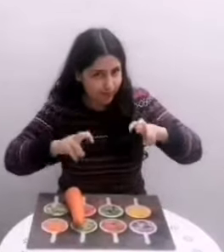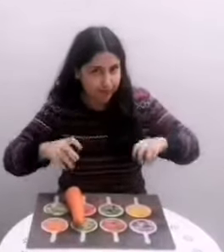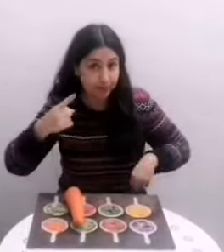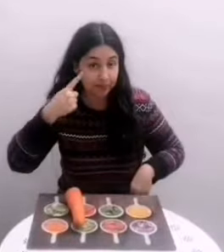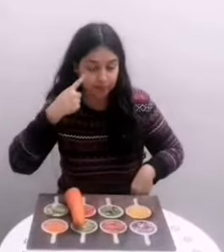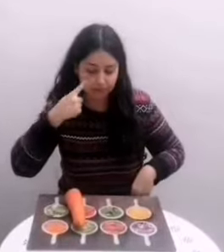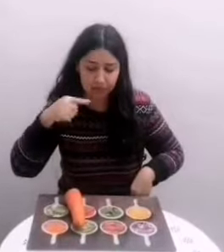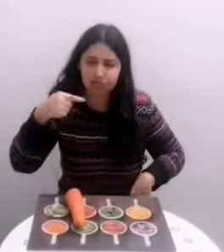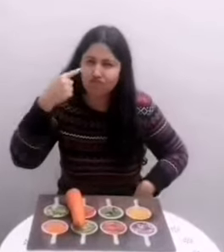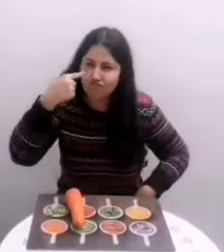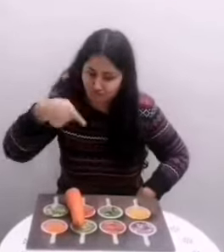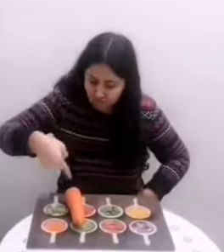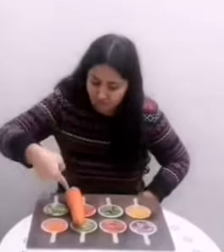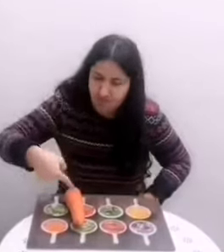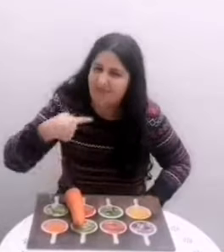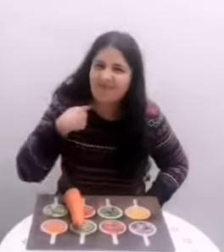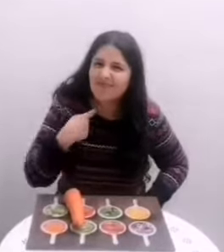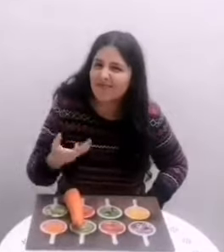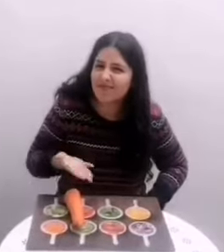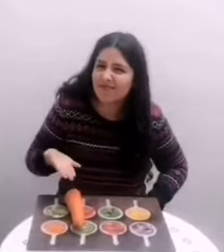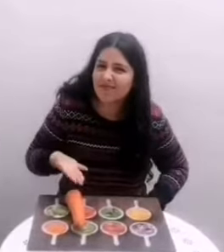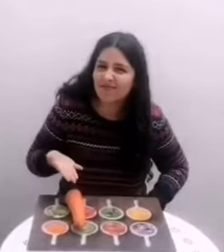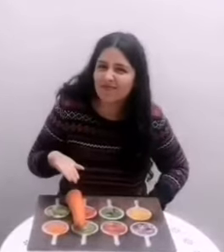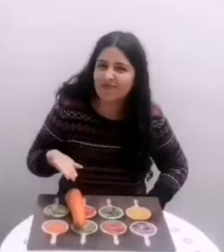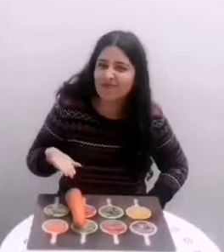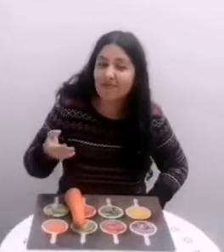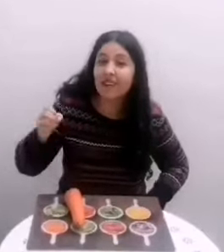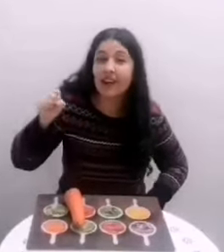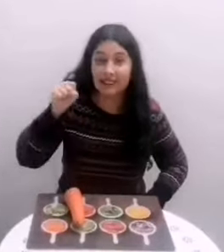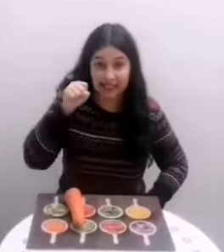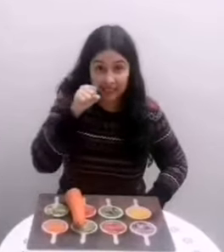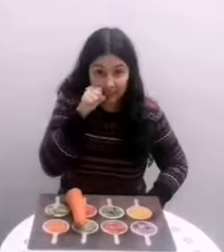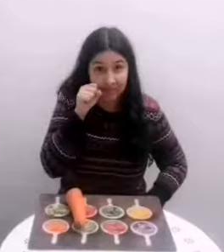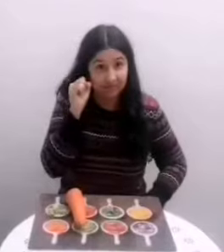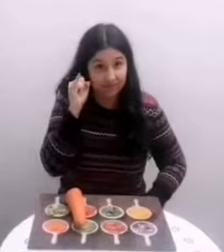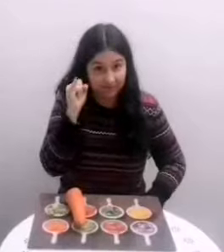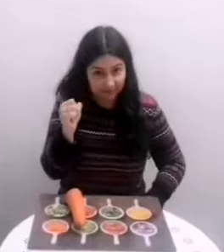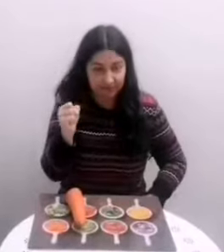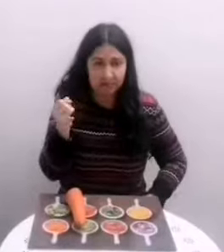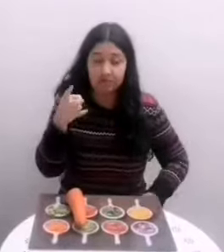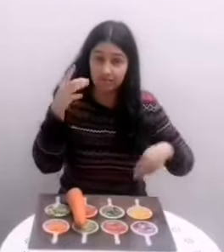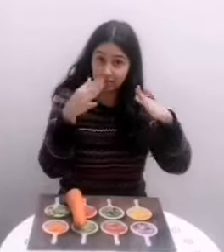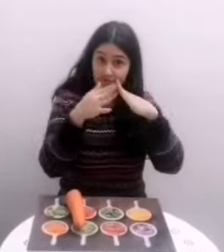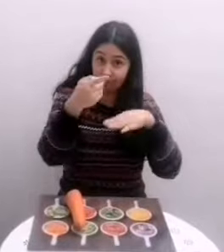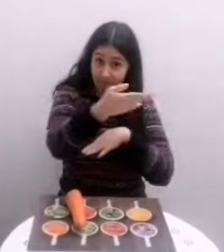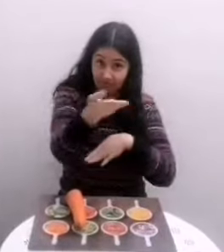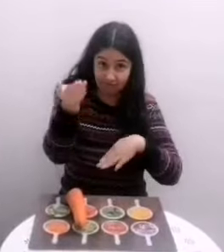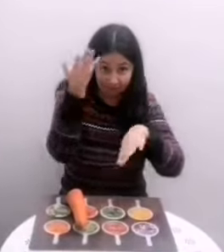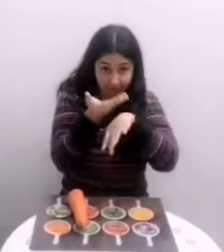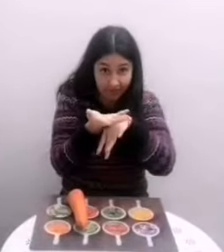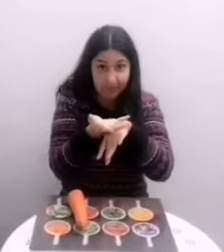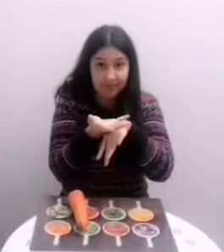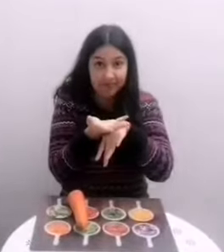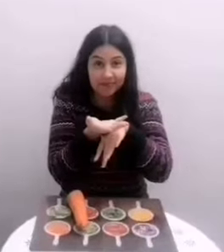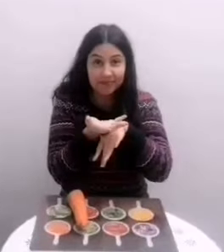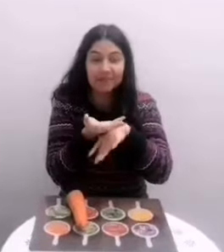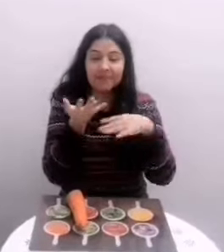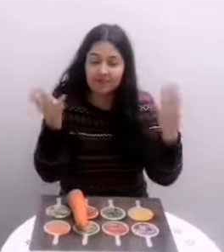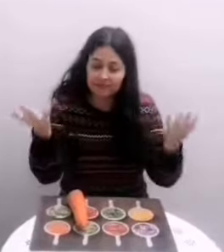experimento. Miren, aquí, ¿qué es lo que tengo? Una zanahoria, ¿cierto? ¿Ustedes tienen una en sus casas?